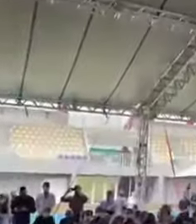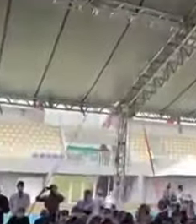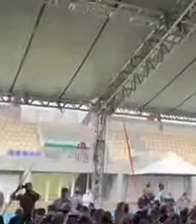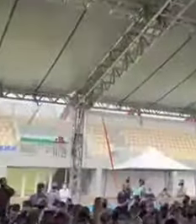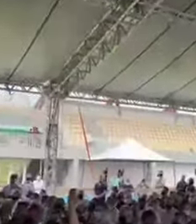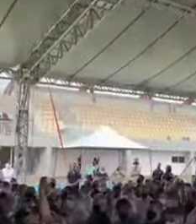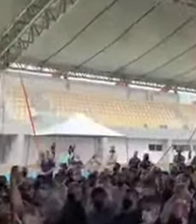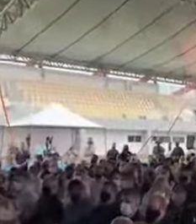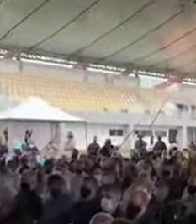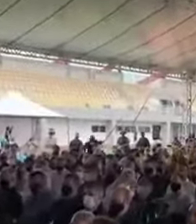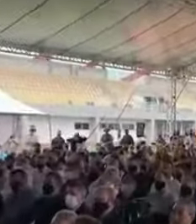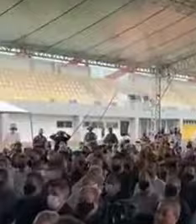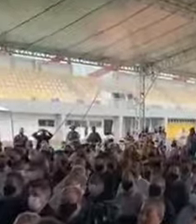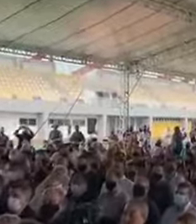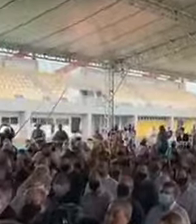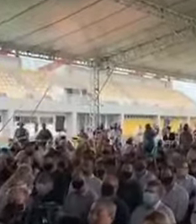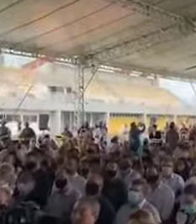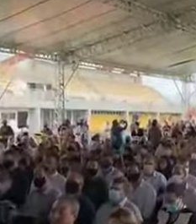juntos,